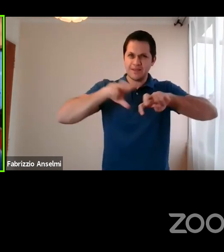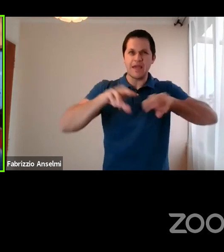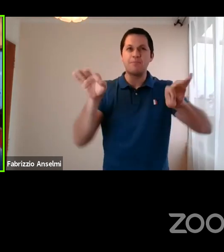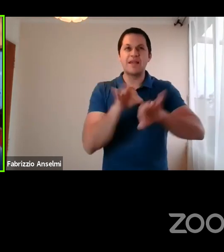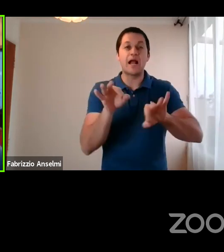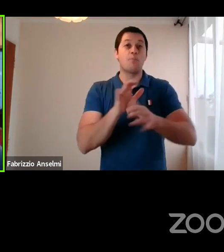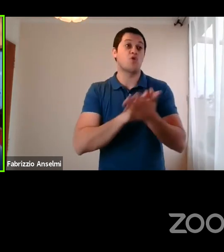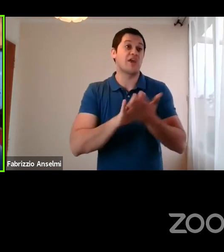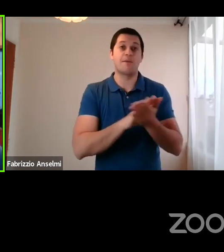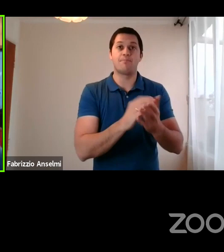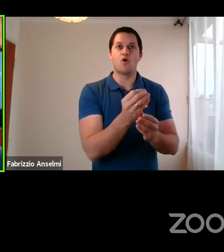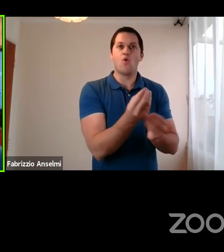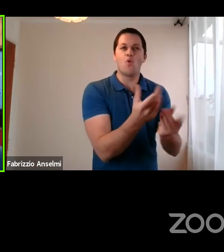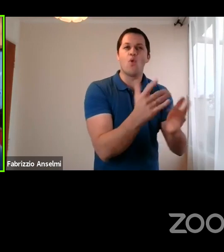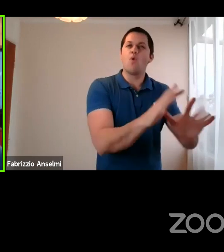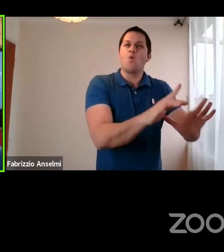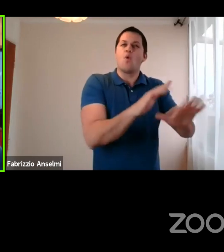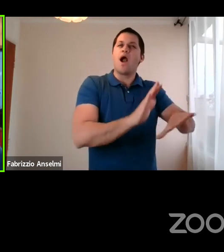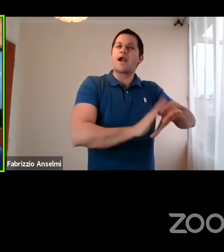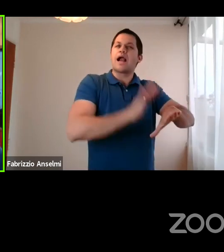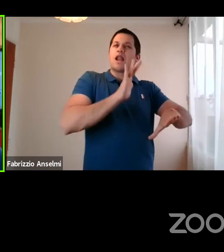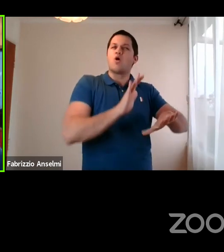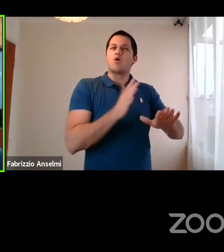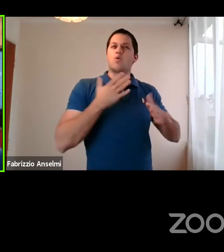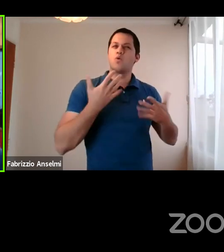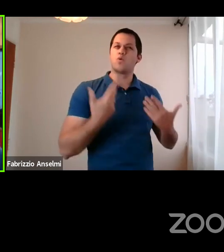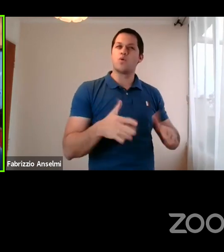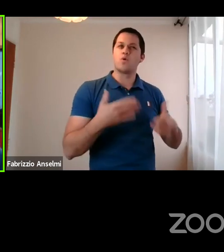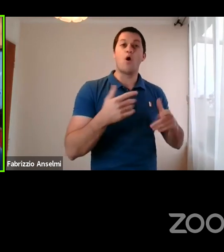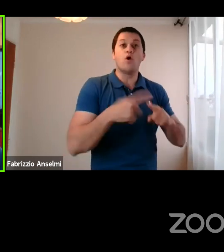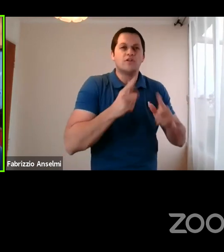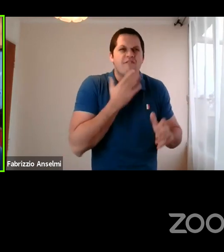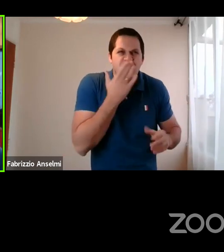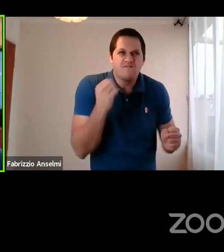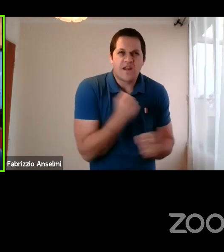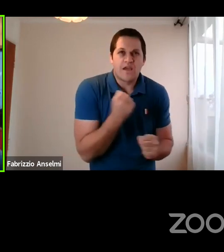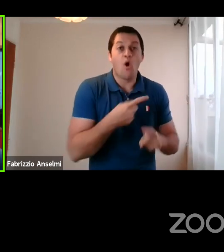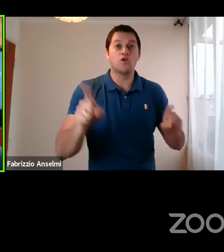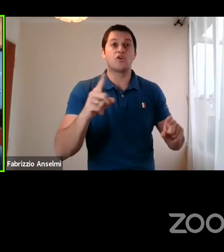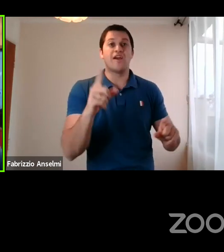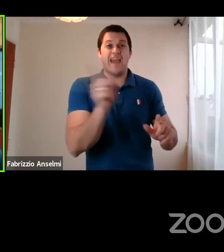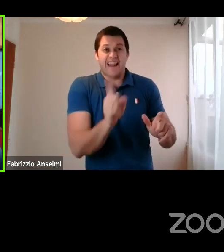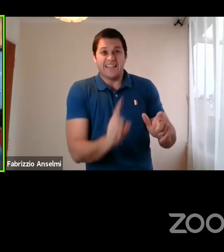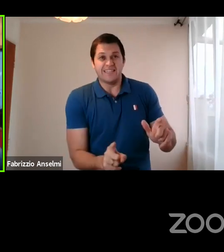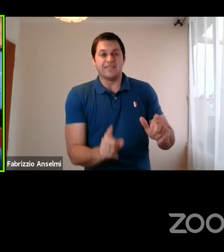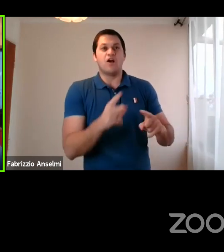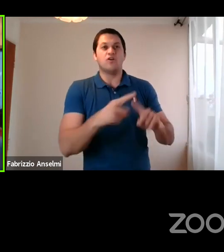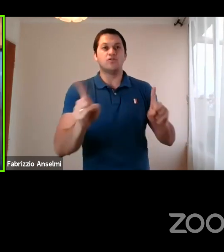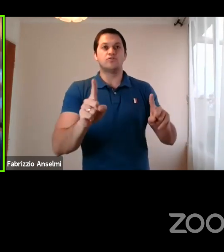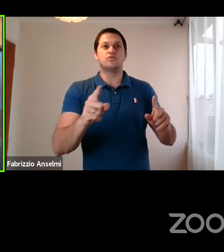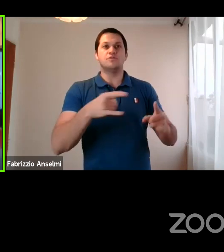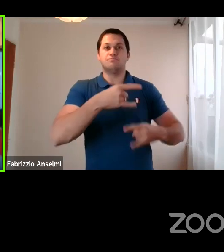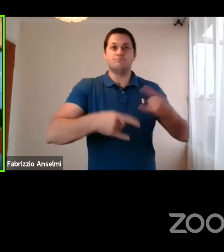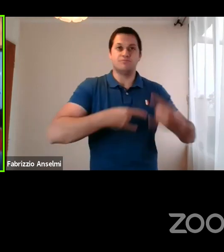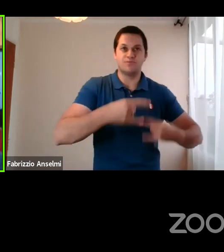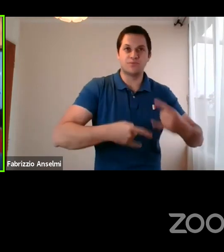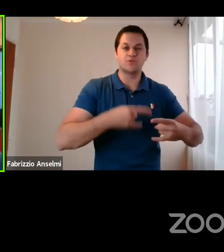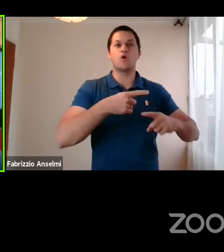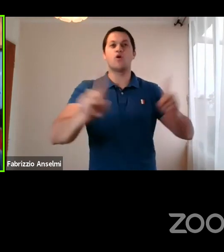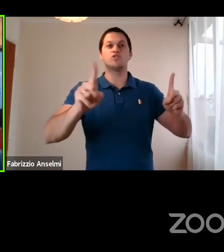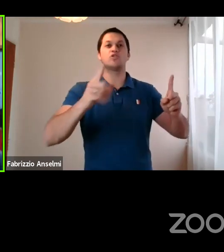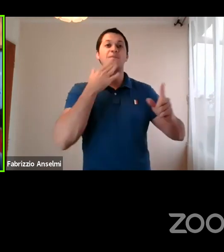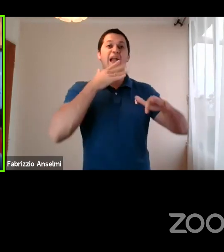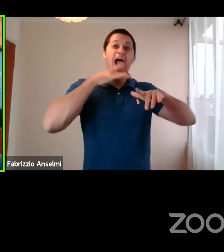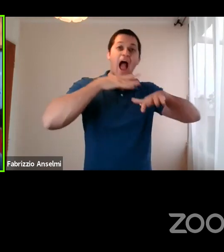calor, el frío, la electricidad, el electromagnetismo y la hidroterapia, la inmersión